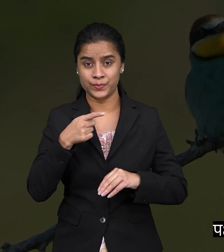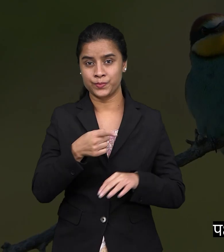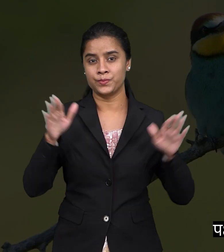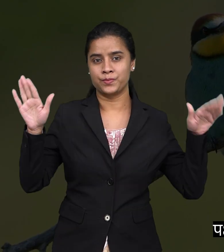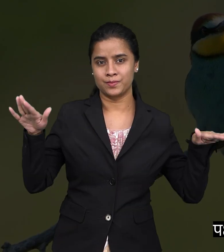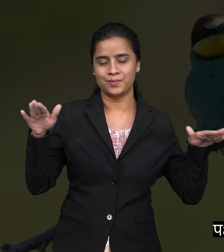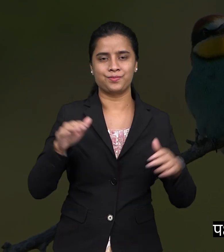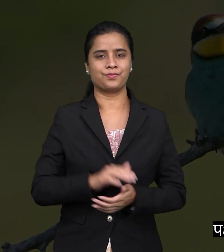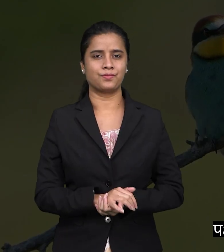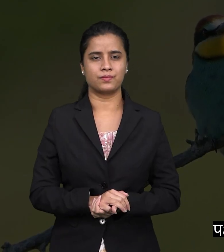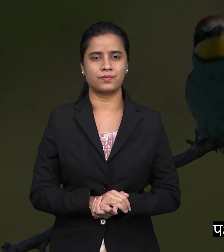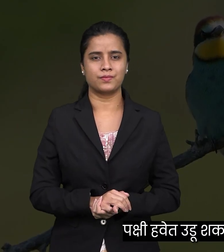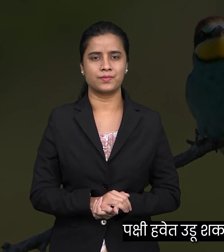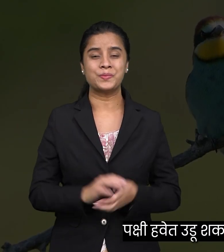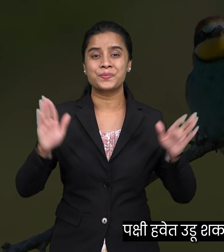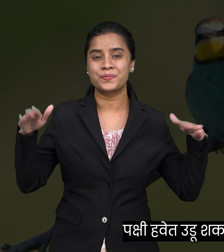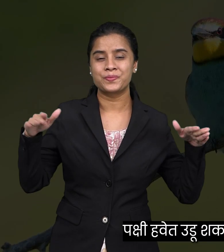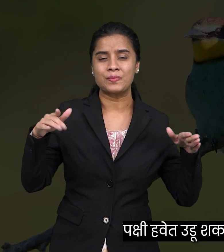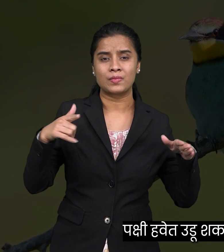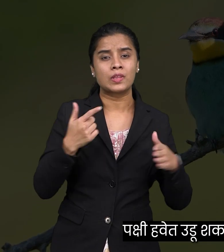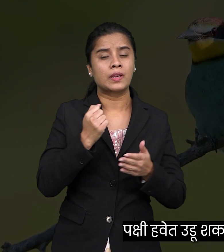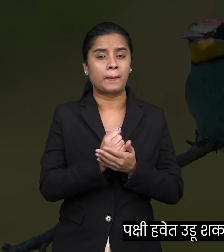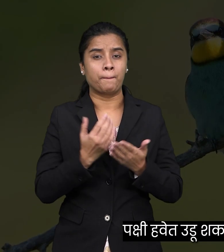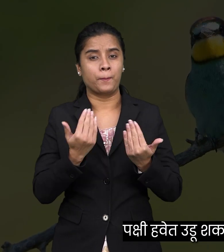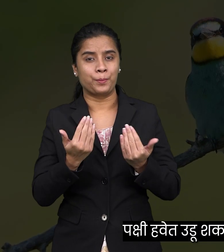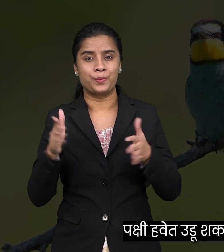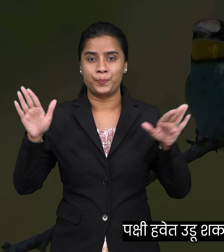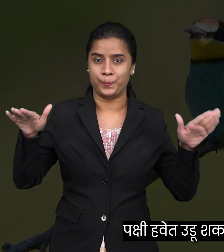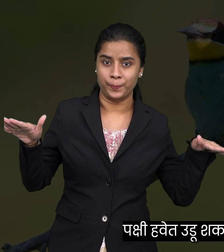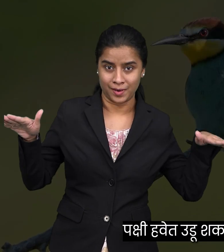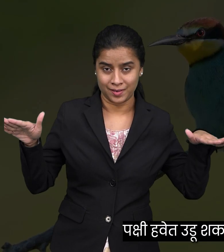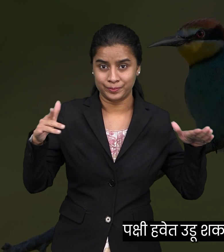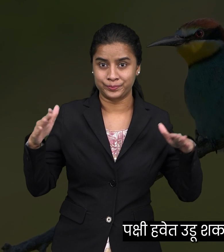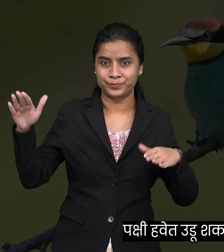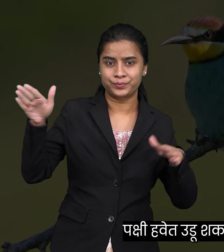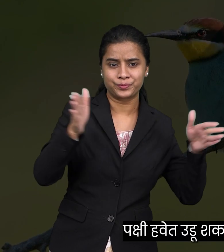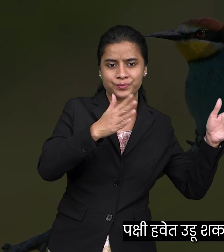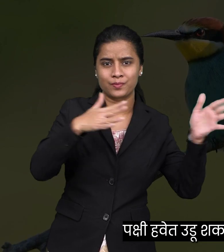पक्ष्यांमधील हालचाल. पक्षी हवेत उडू शकतात आणि जमिनीवर चालू शकतात.